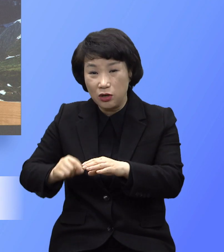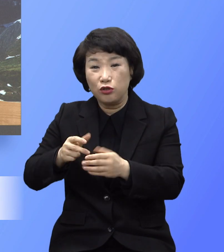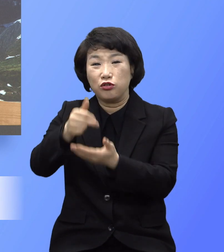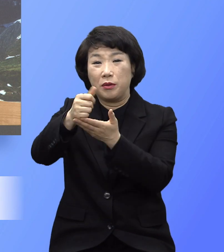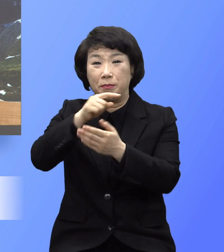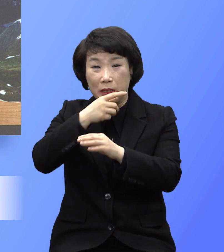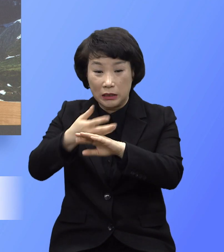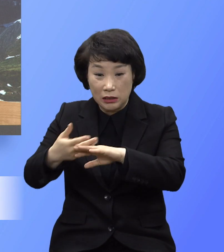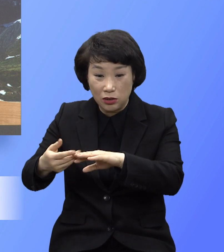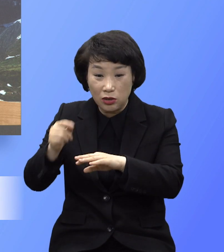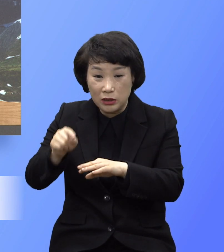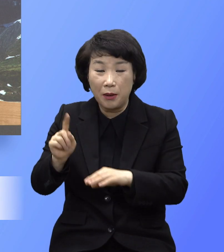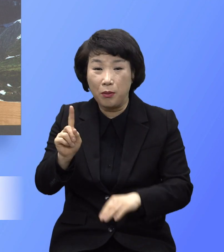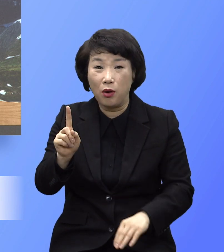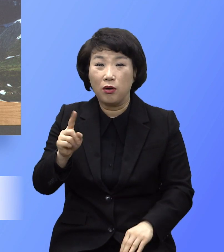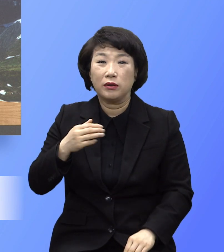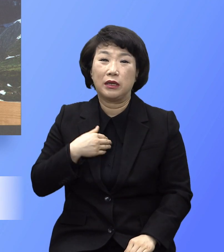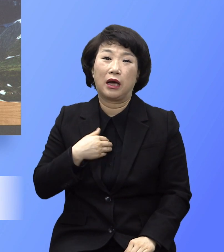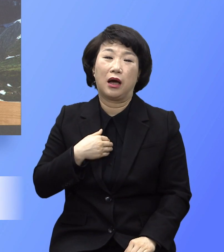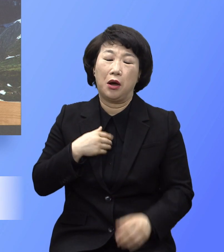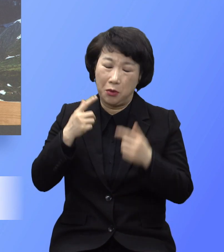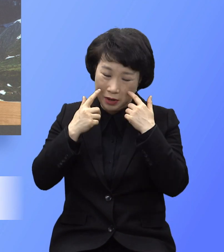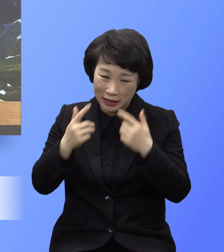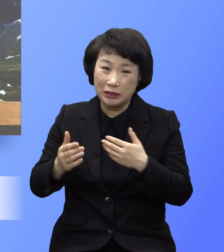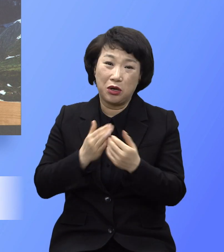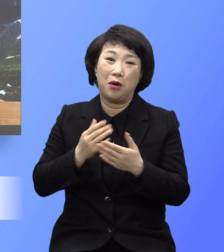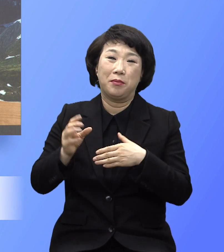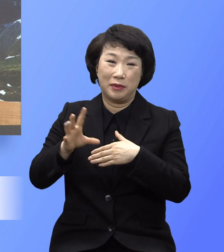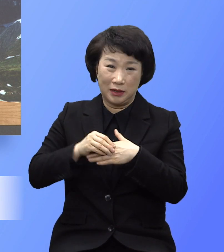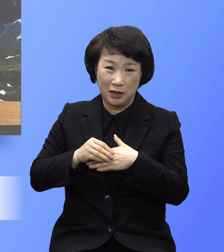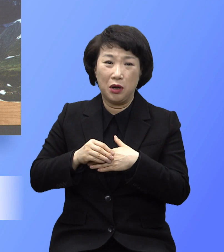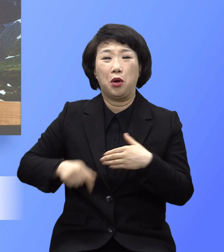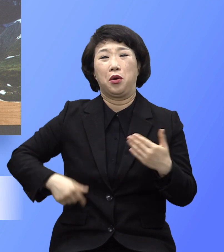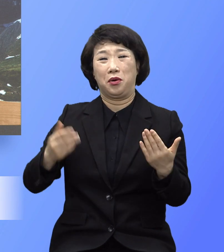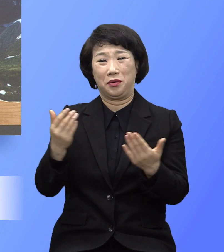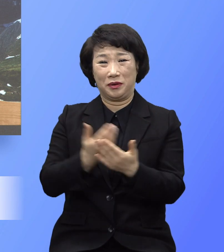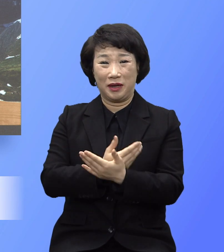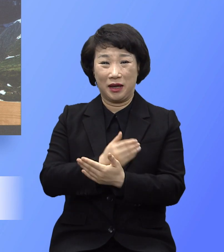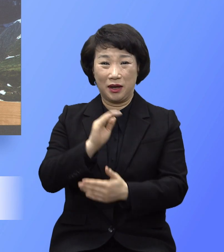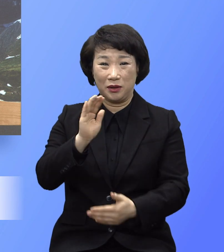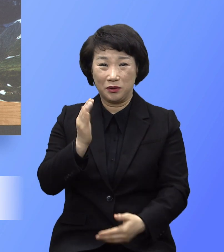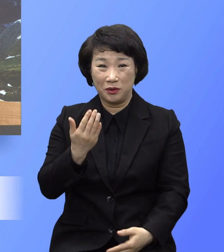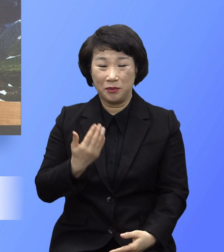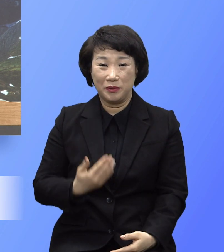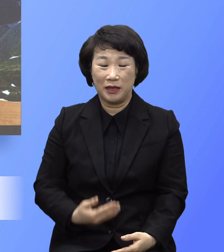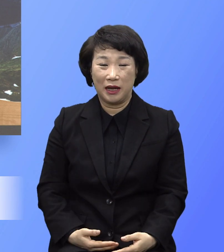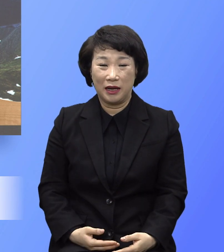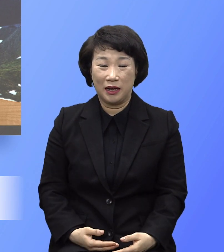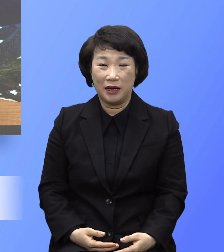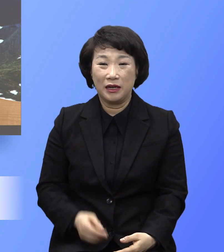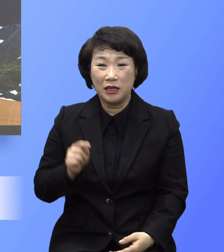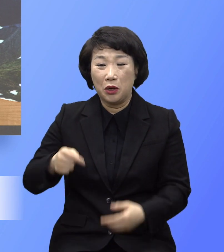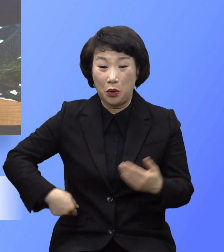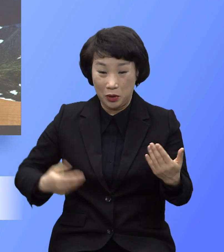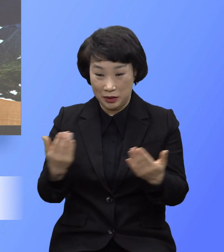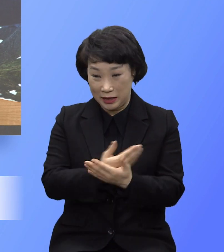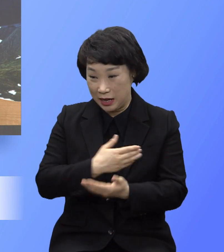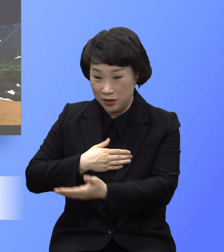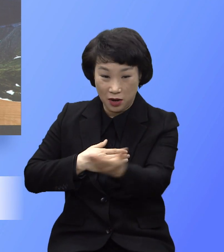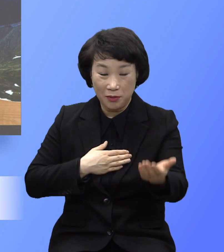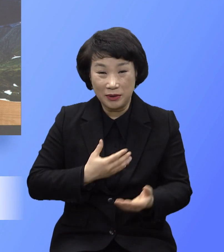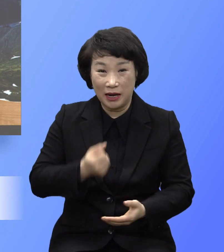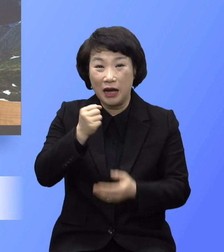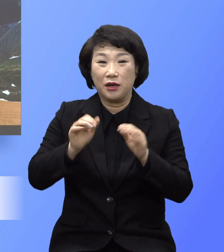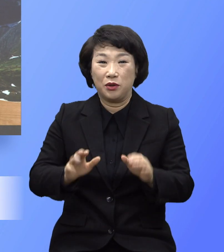살과 주님이 흘리신 피를 마시는 자의 회개라 이 말입니다. 그런 회개가 이루어지기를